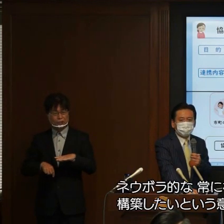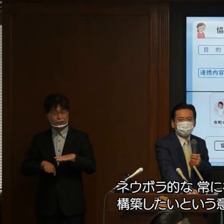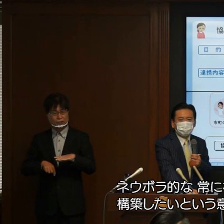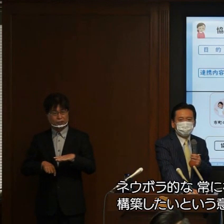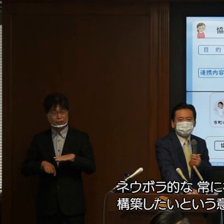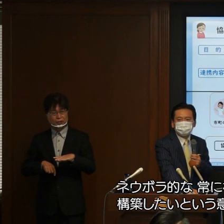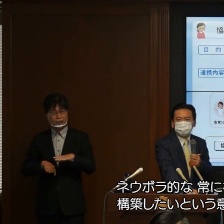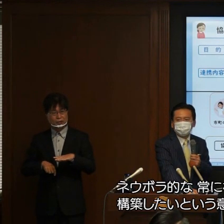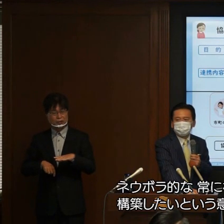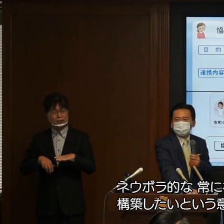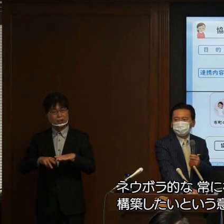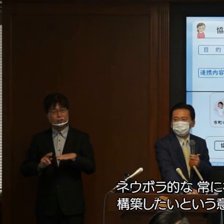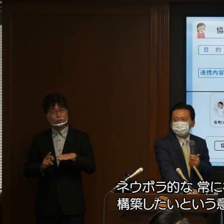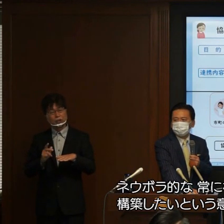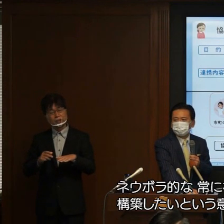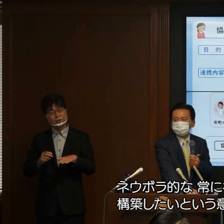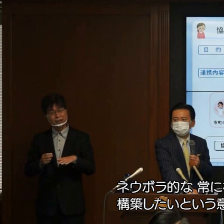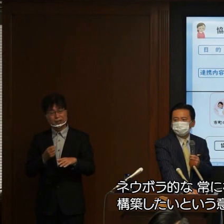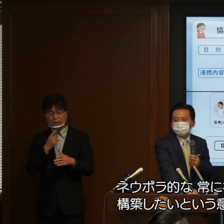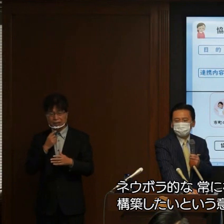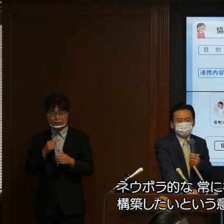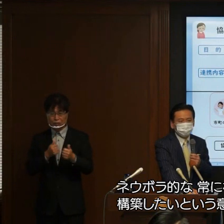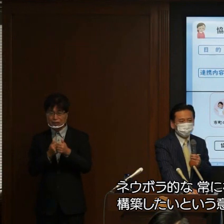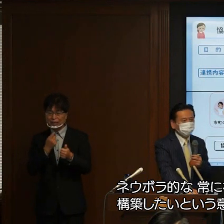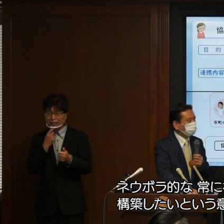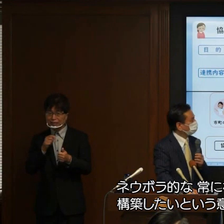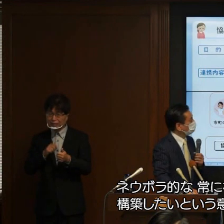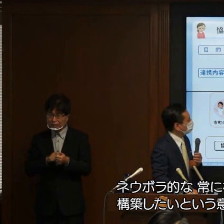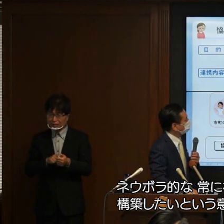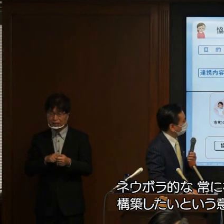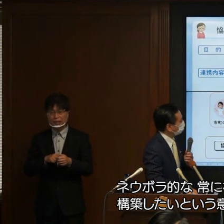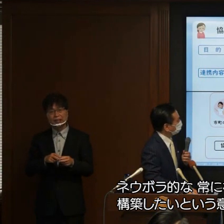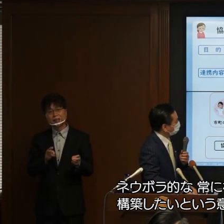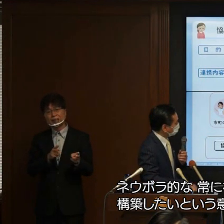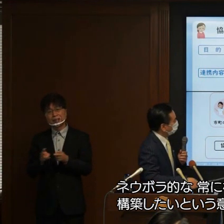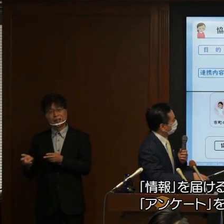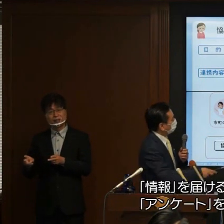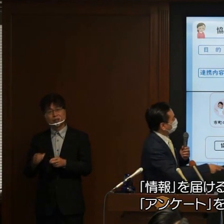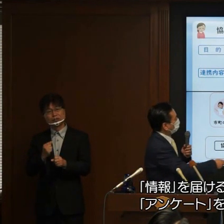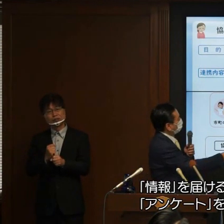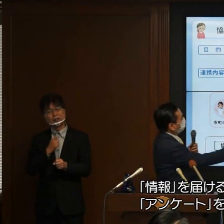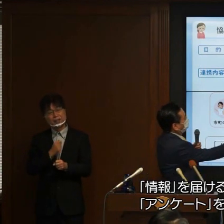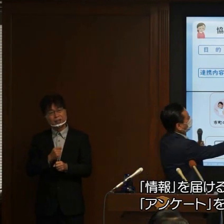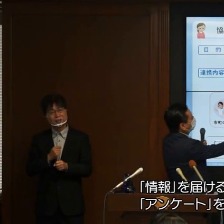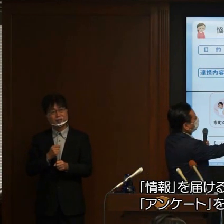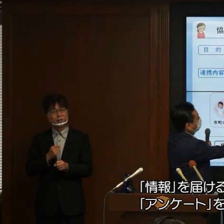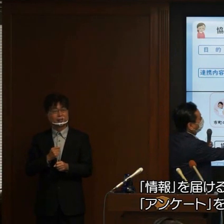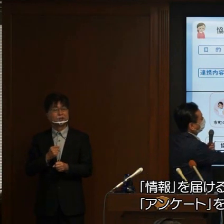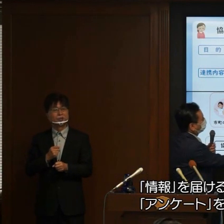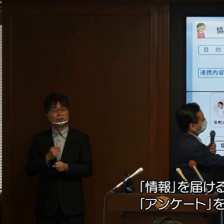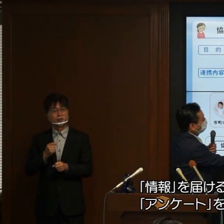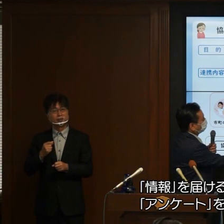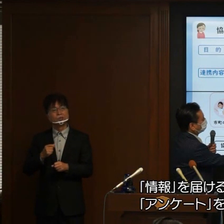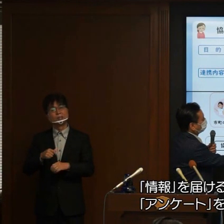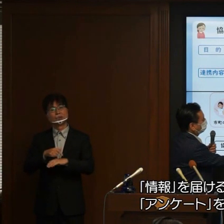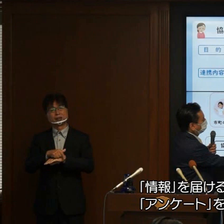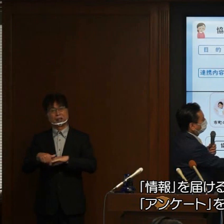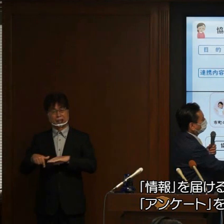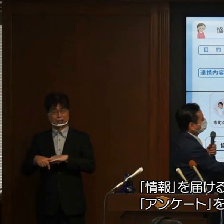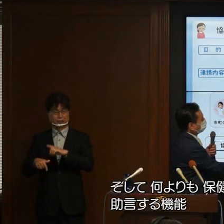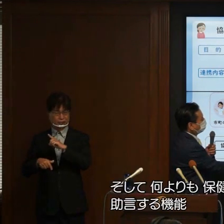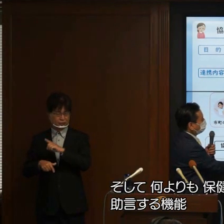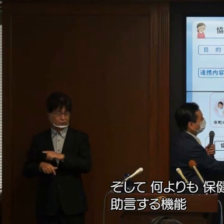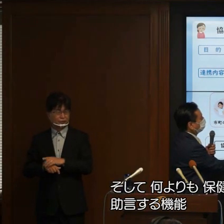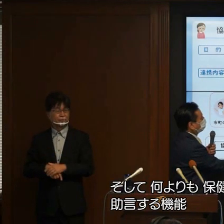ウボラ的な常に相談できる体制を構築したいという意欲ある事業、情報を届ける機能、アンケートを実施する